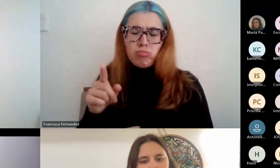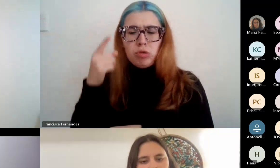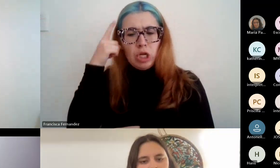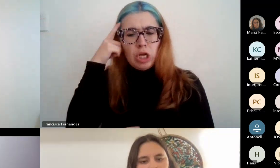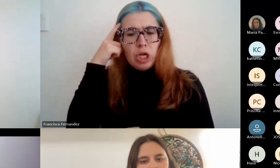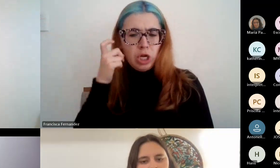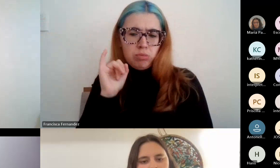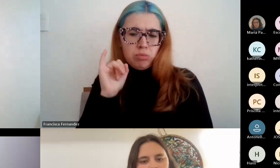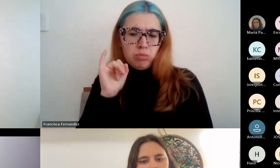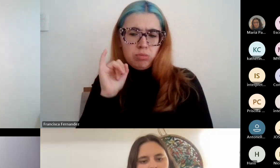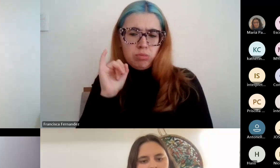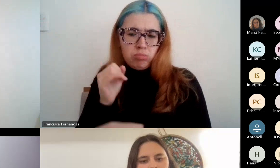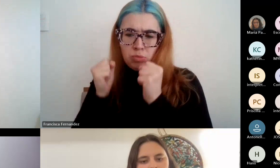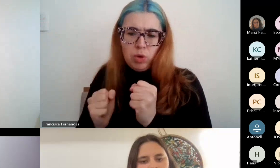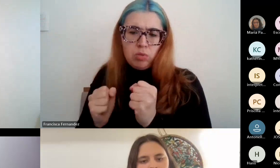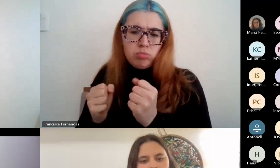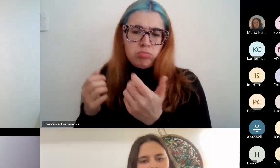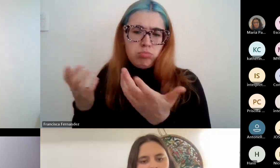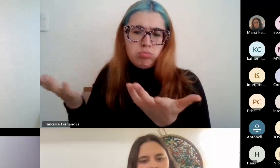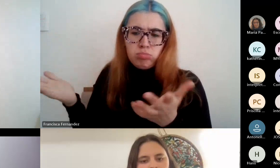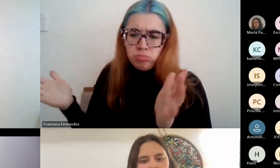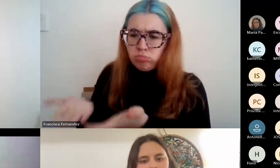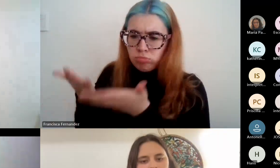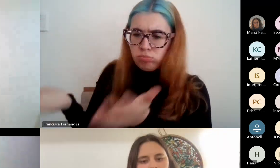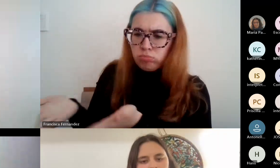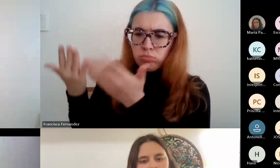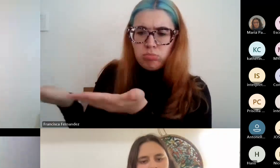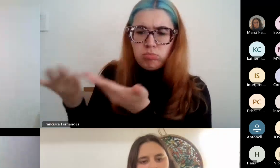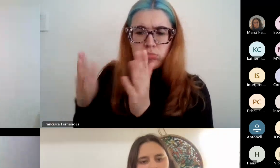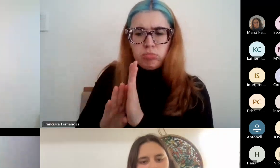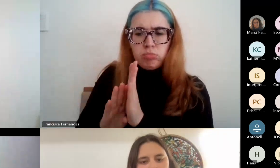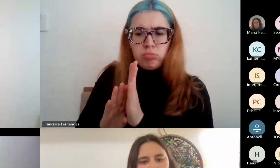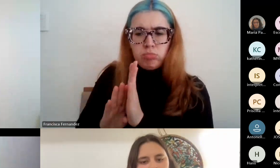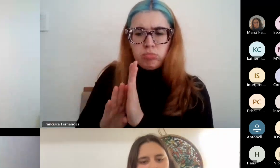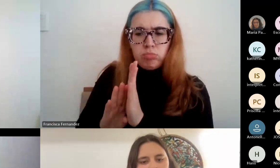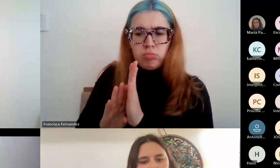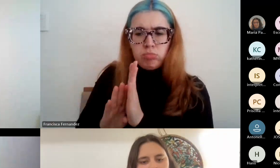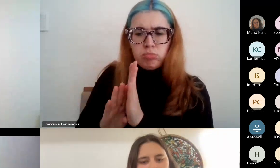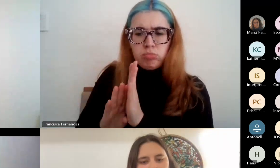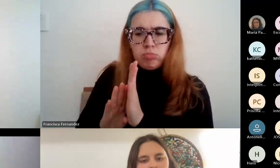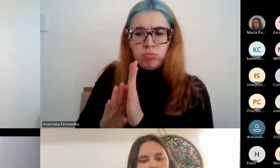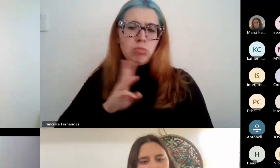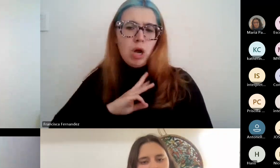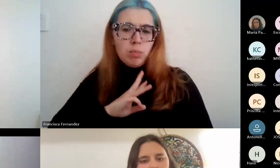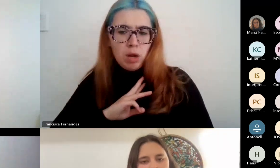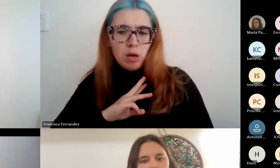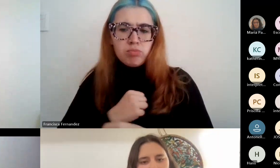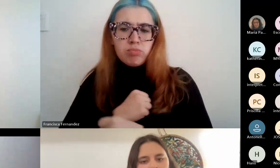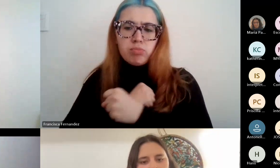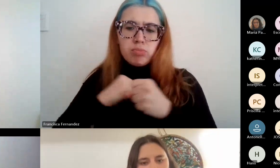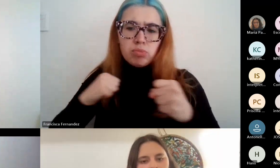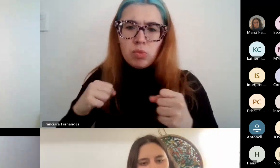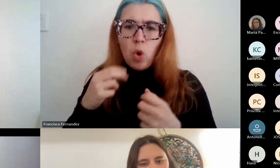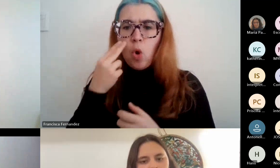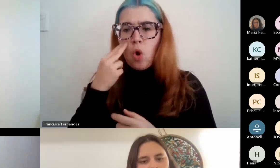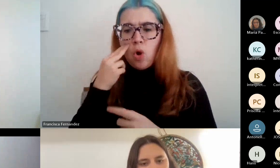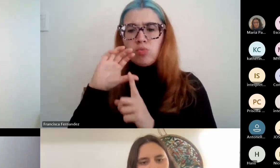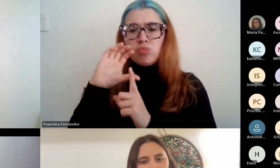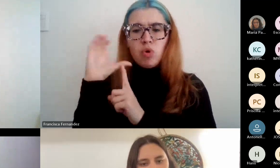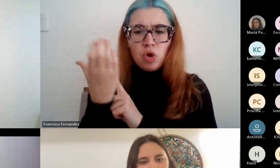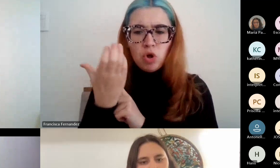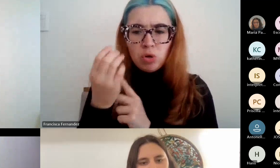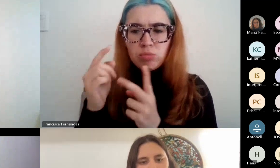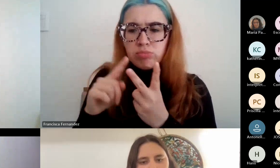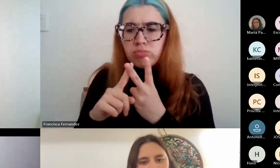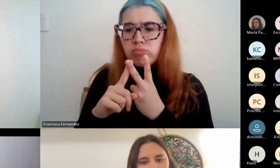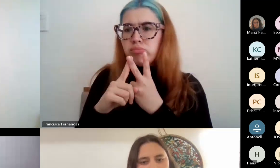porque van a tener a lo mejor una mala vida, no tienen que pensar eso, tienen que ver que ellos pueden. Tienen que cambiar su actitud de que su